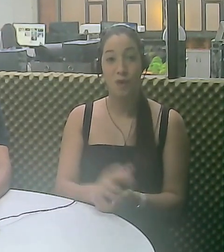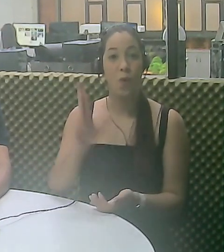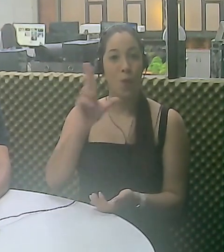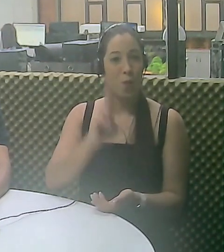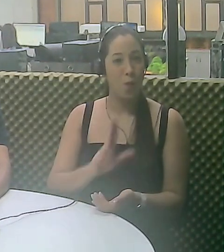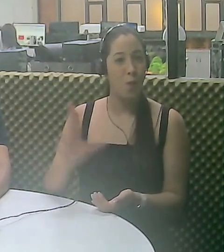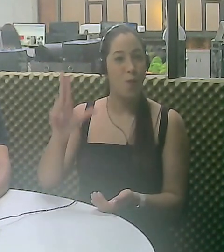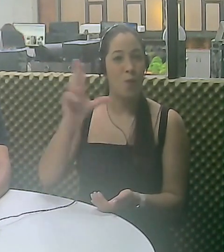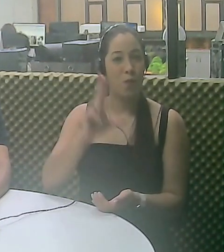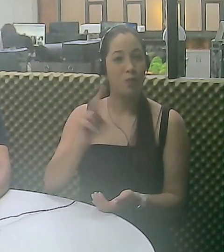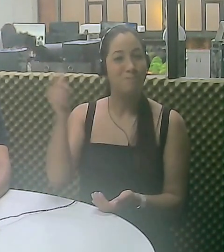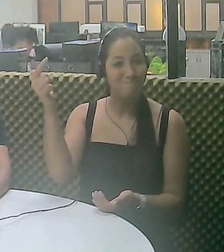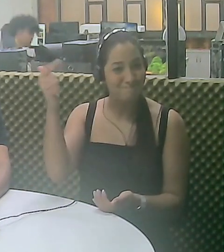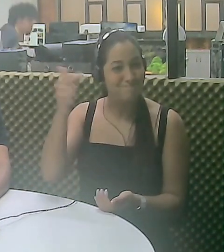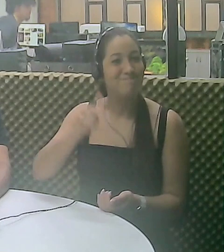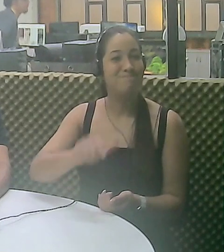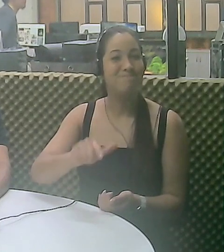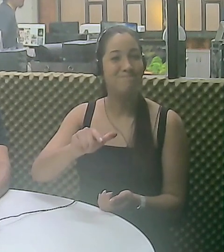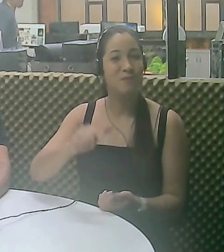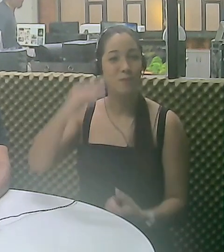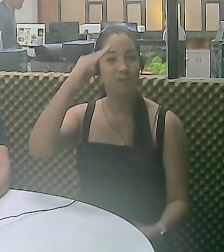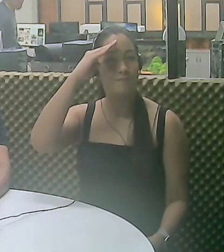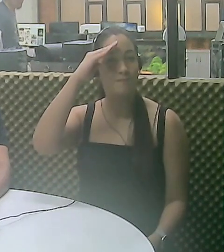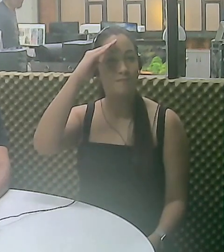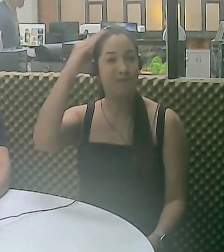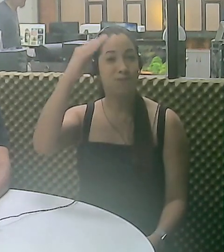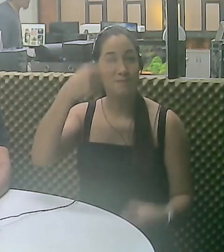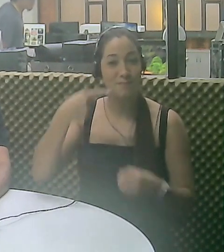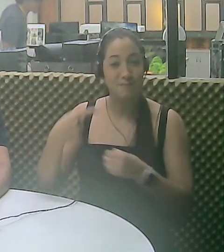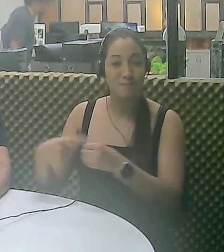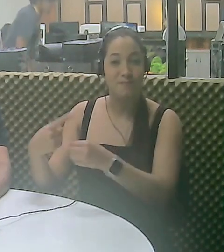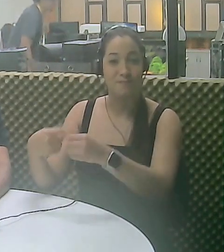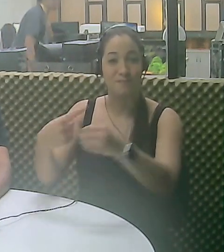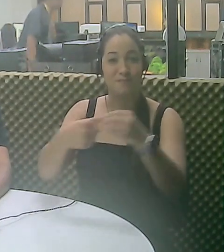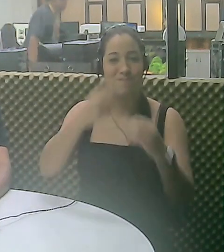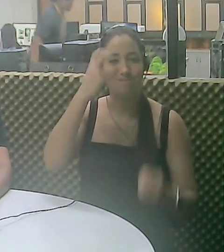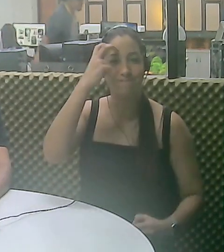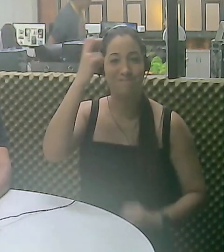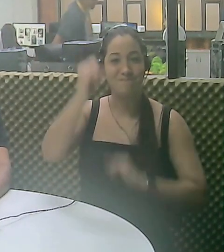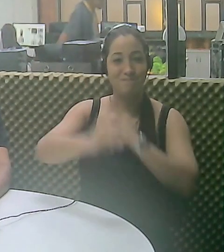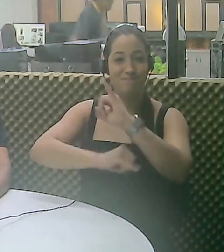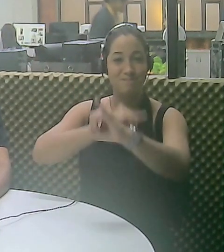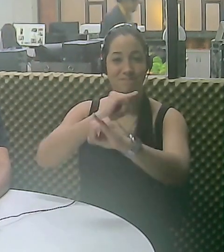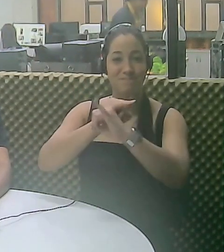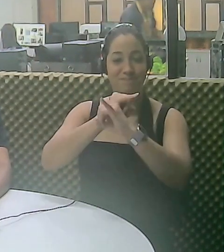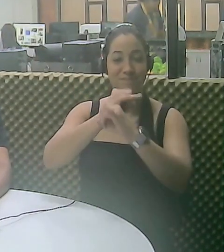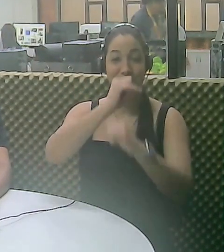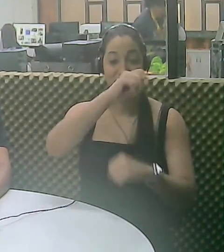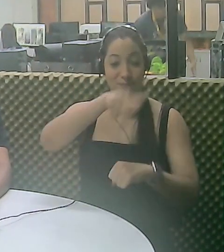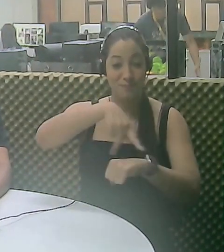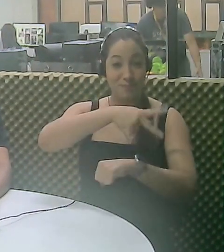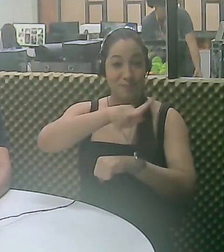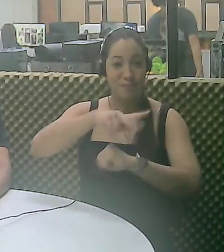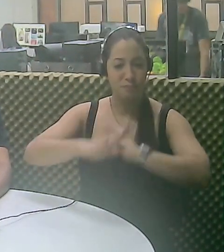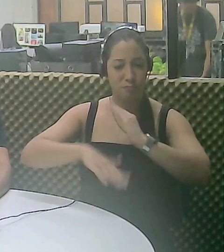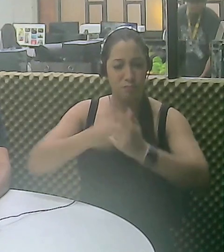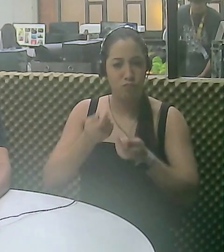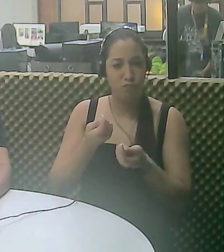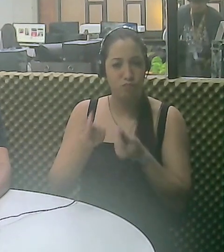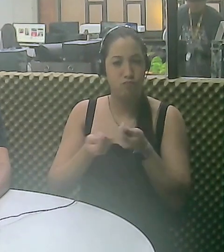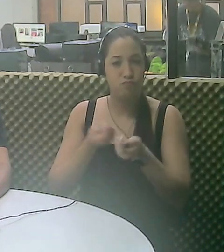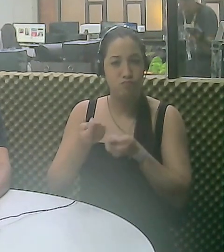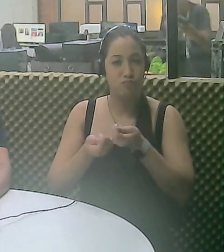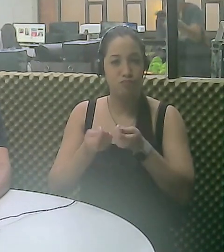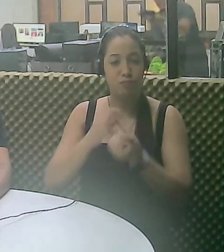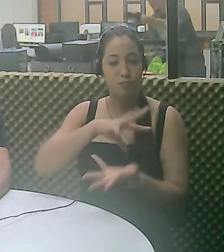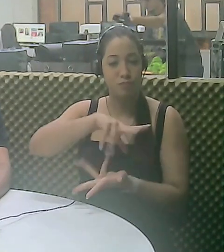Uberlândia figurou mais uma vez entre as principais cidades inteligentes do país. O desenvolvimento econômico sustentável